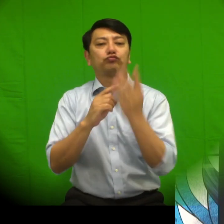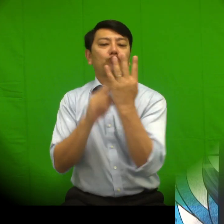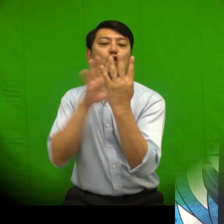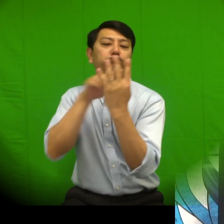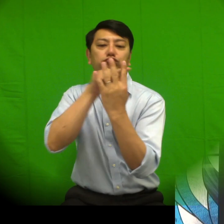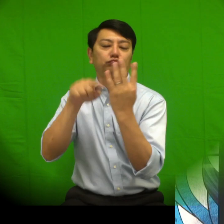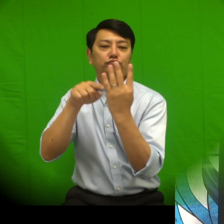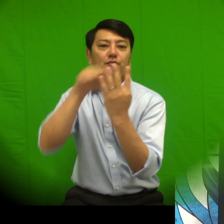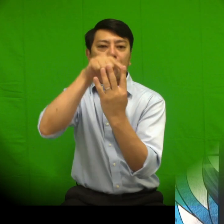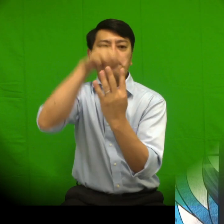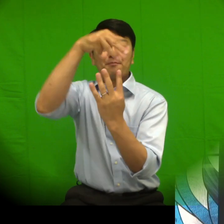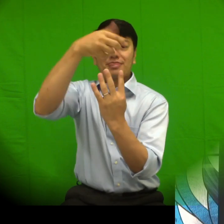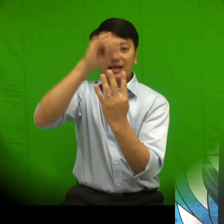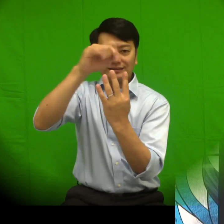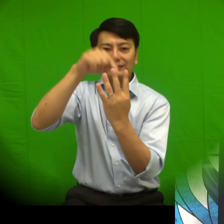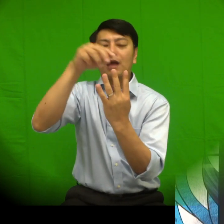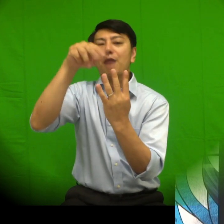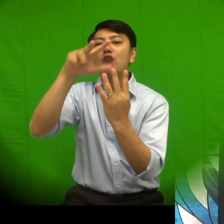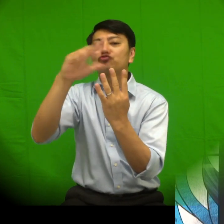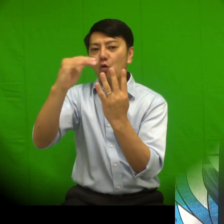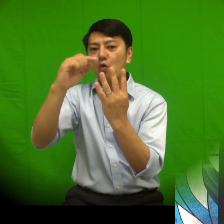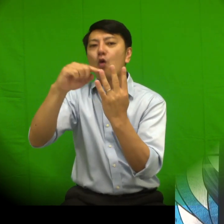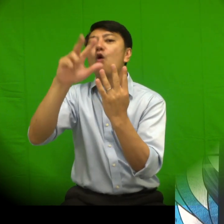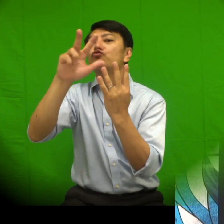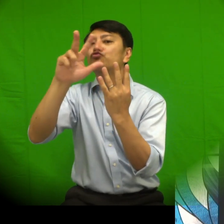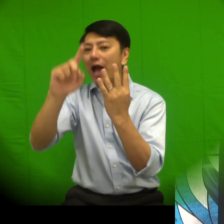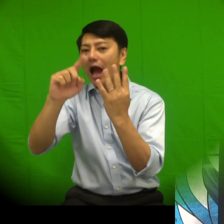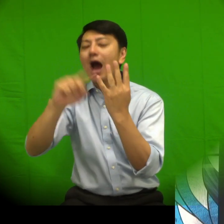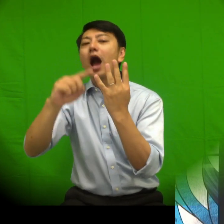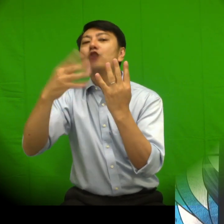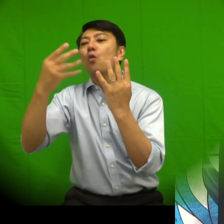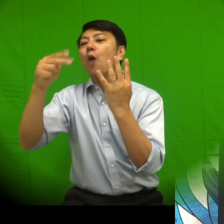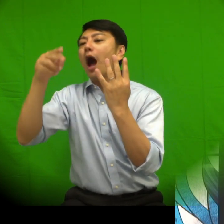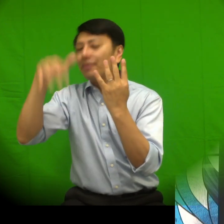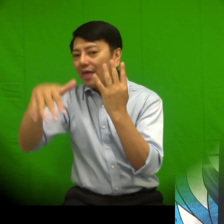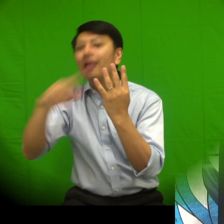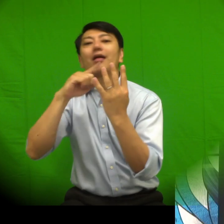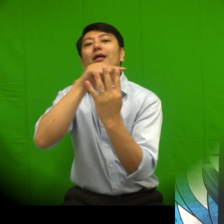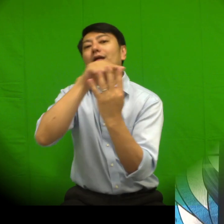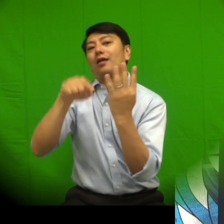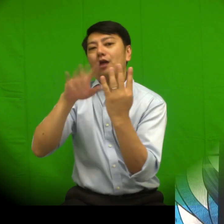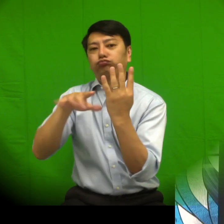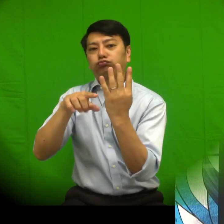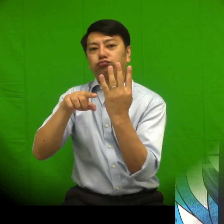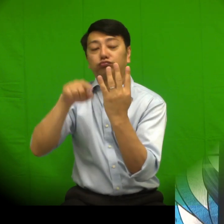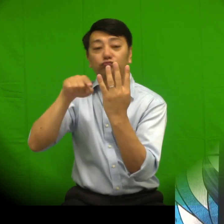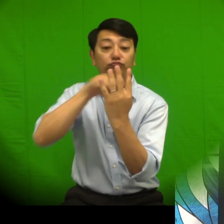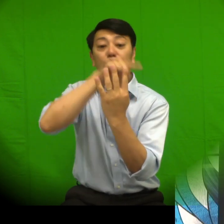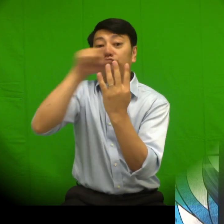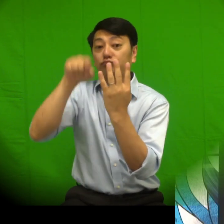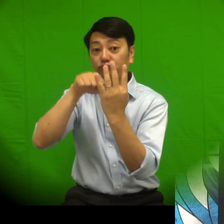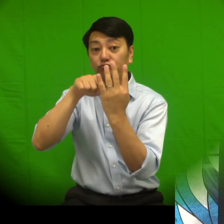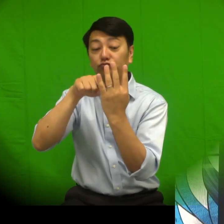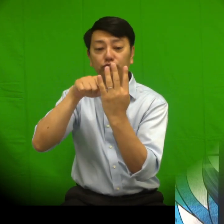ルカヨハネという4つの福音書がありますその4つの福音書はすべて